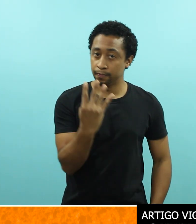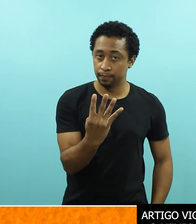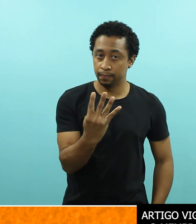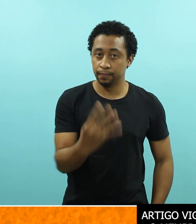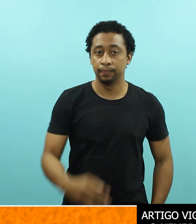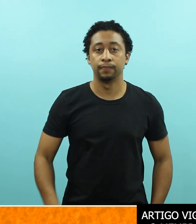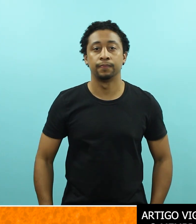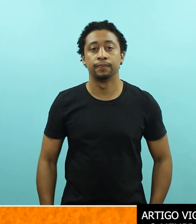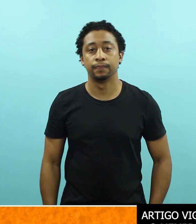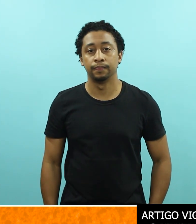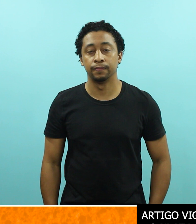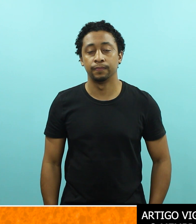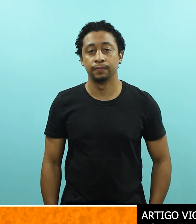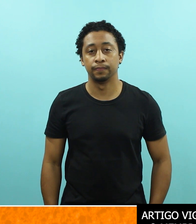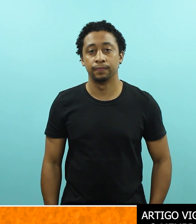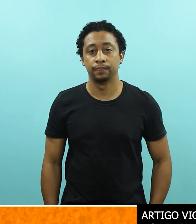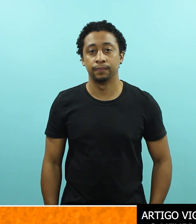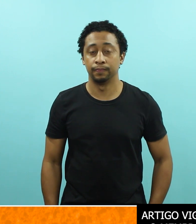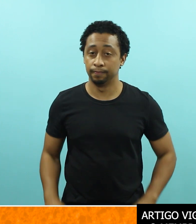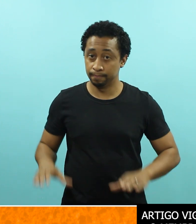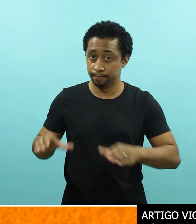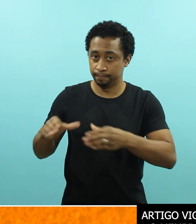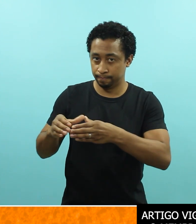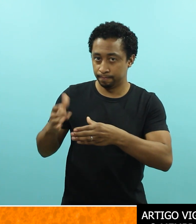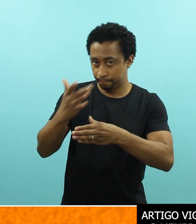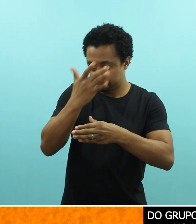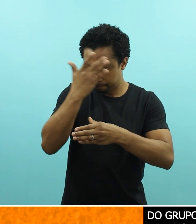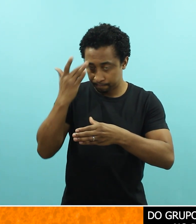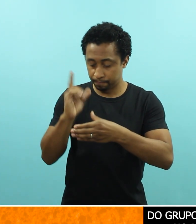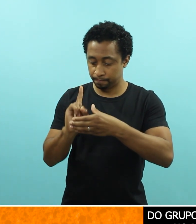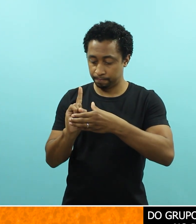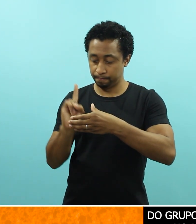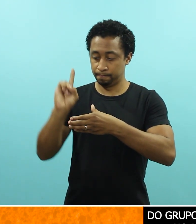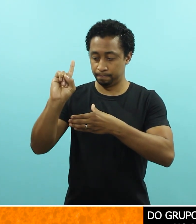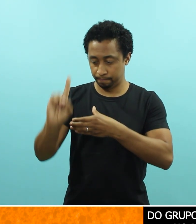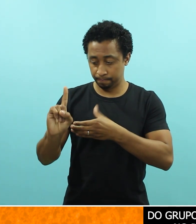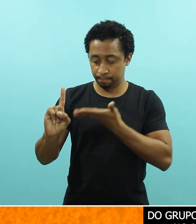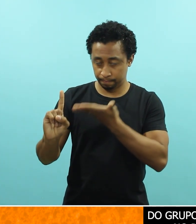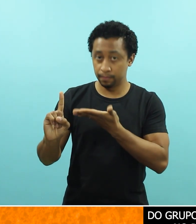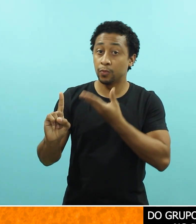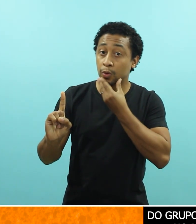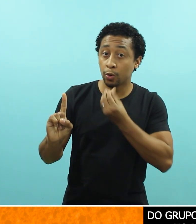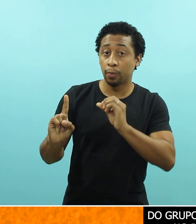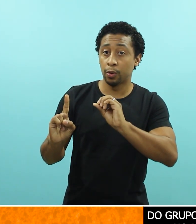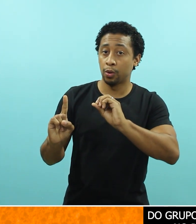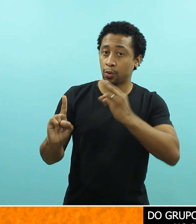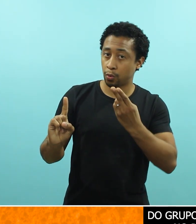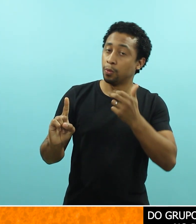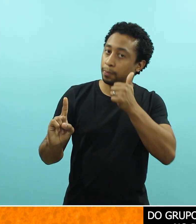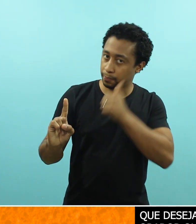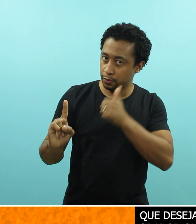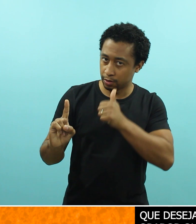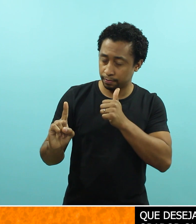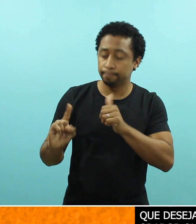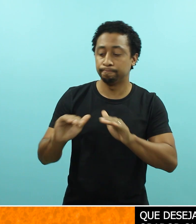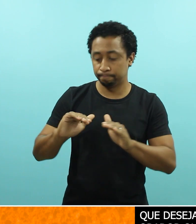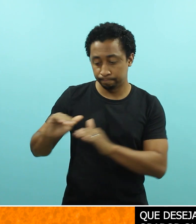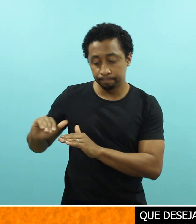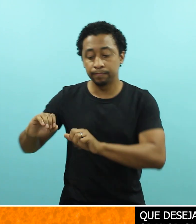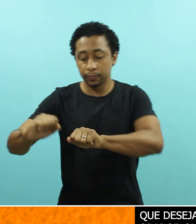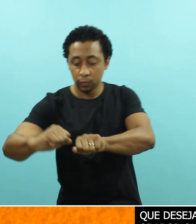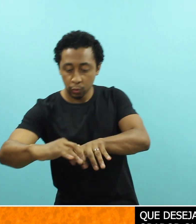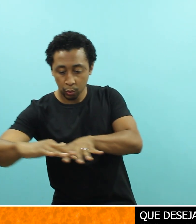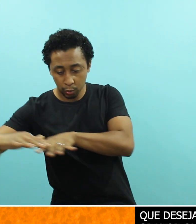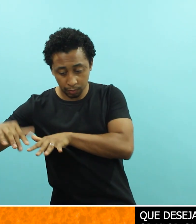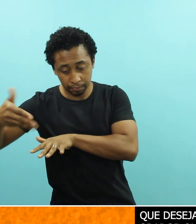Artigo 24º. O membro ou a membra do grupo ou presente no plenário que